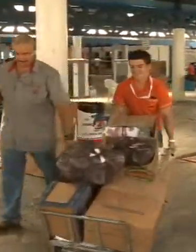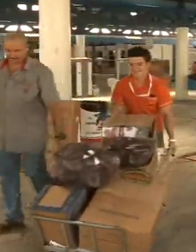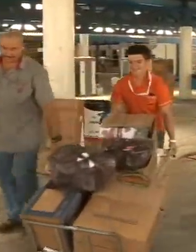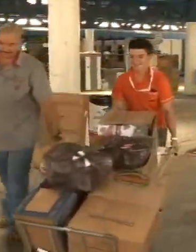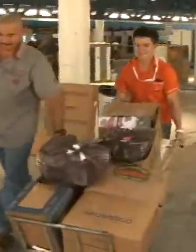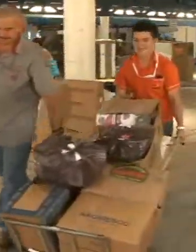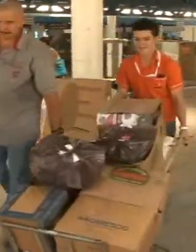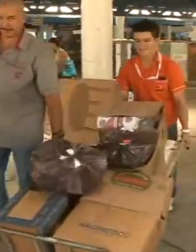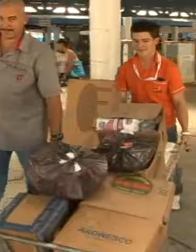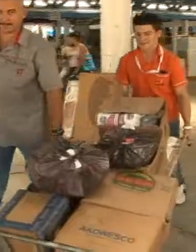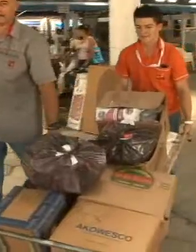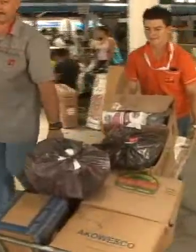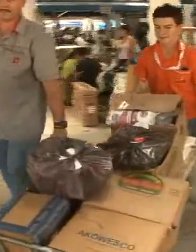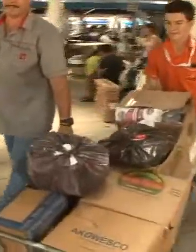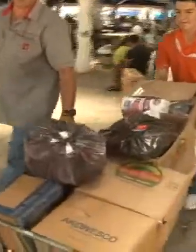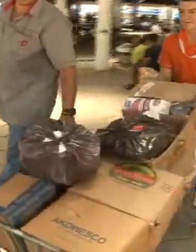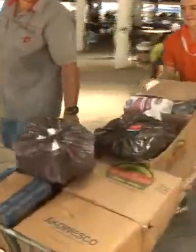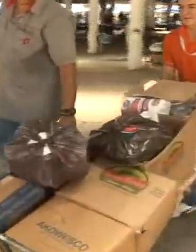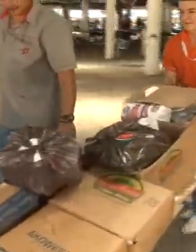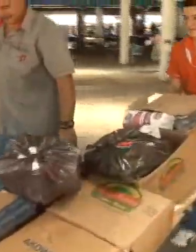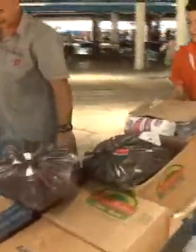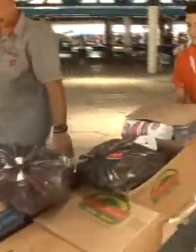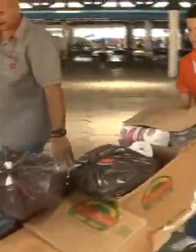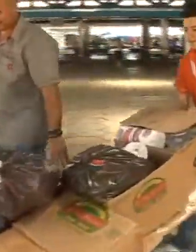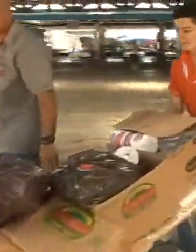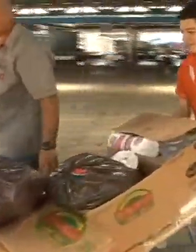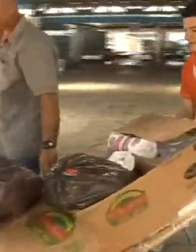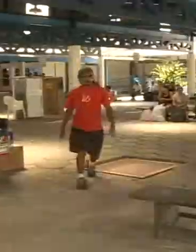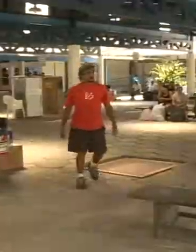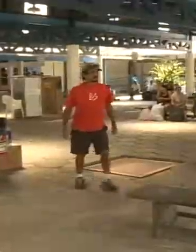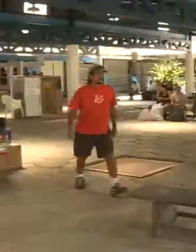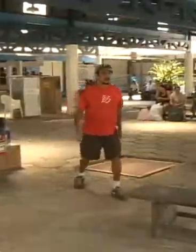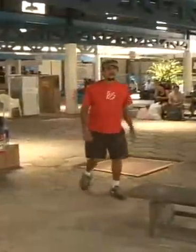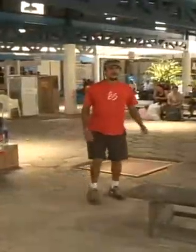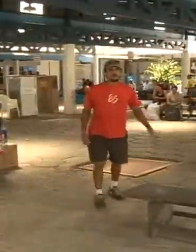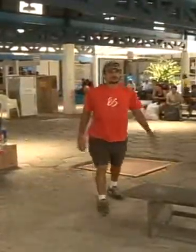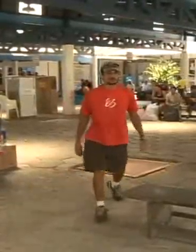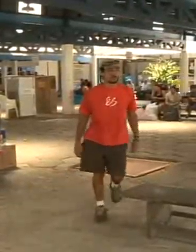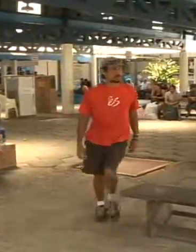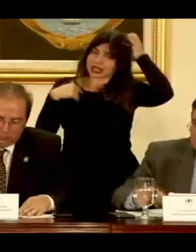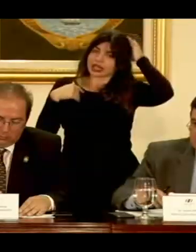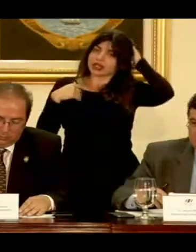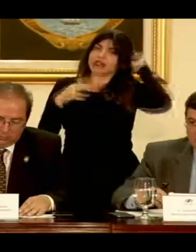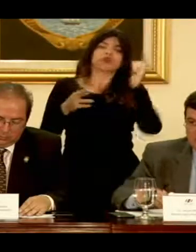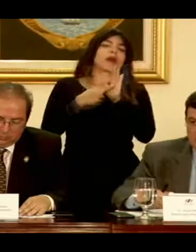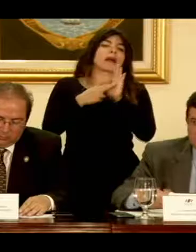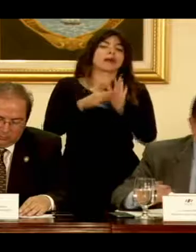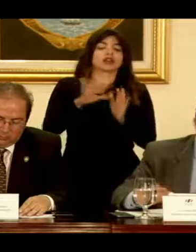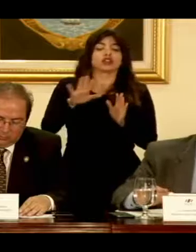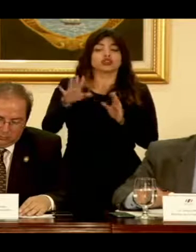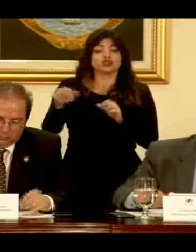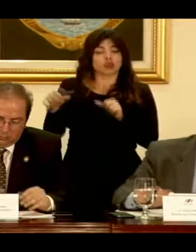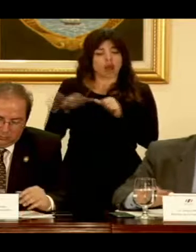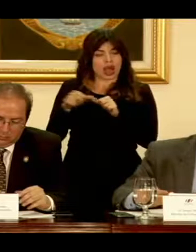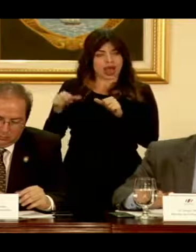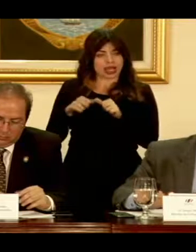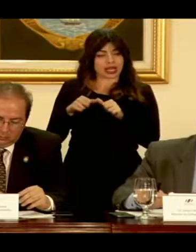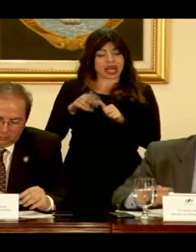Badilla es presidente de la Cámara de Comercio de la zona. Así que creo que